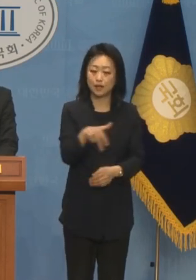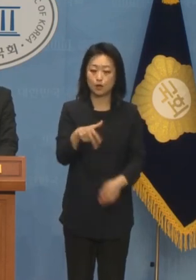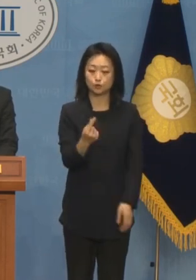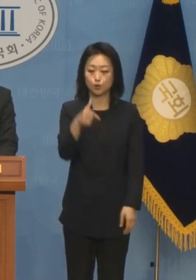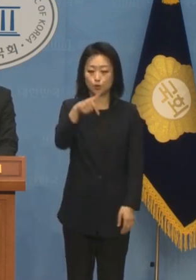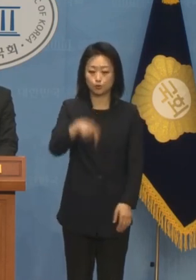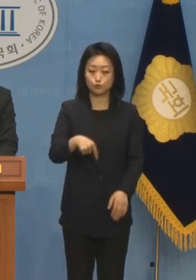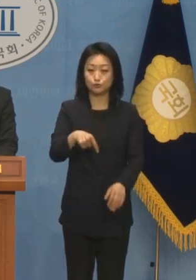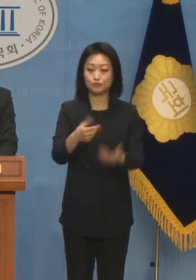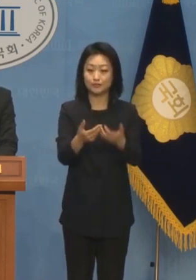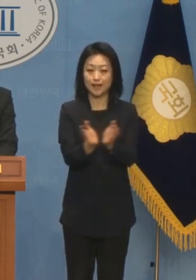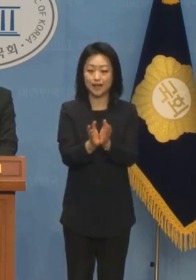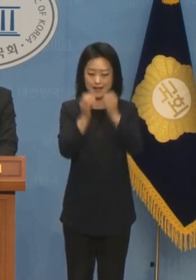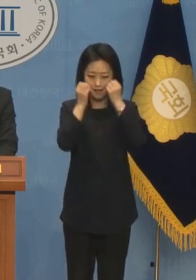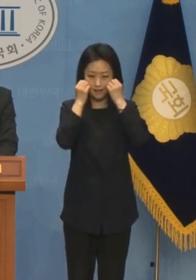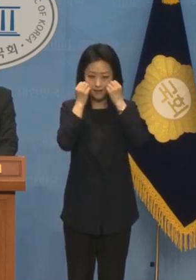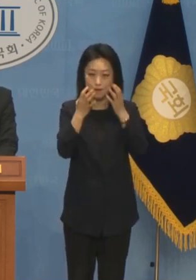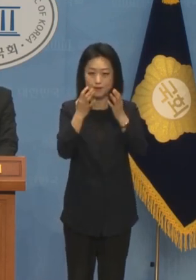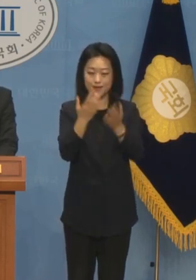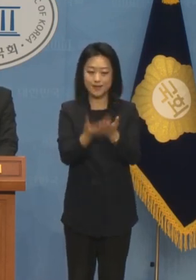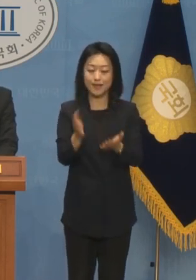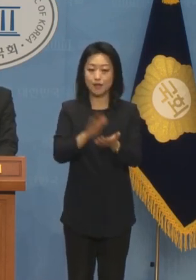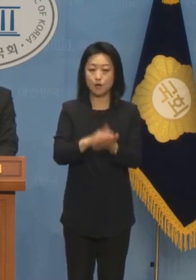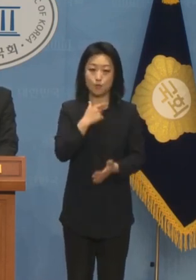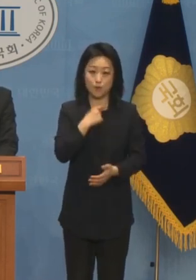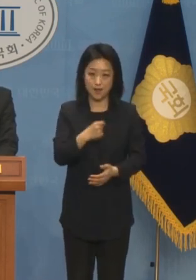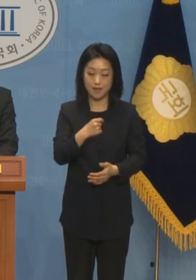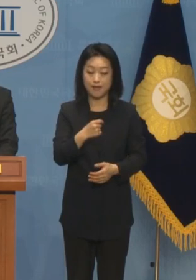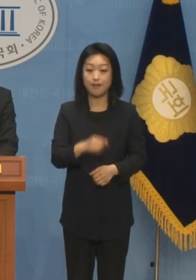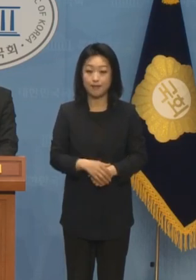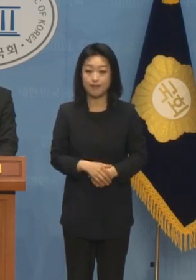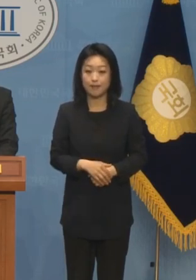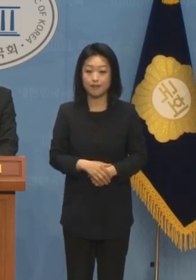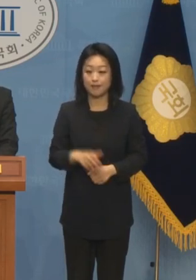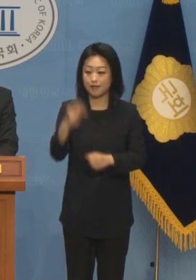조국혁신당은 합니다. 검찰의 불합리하고